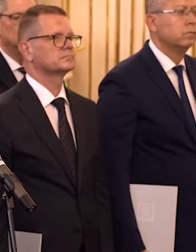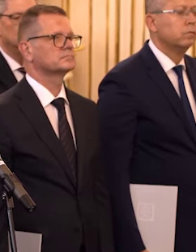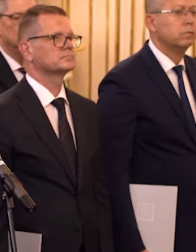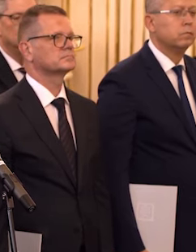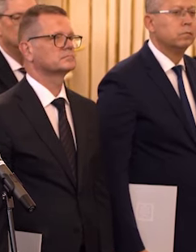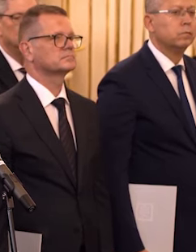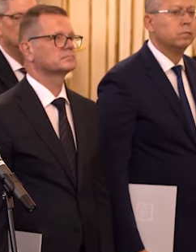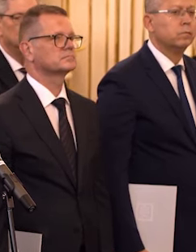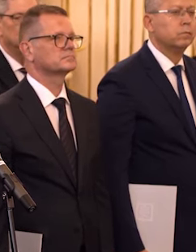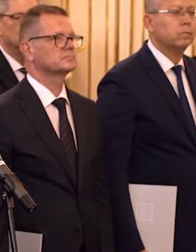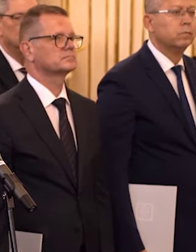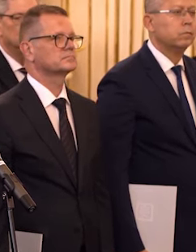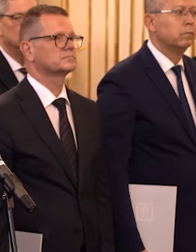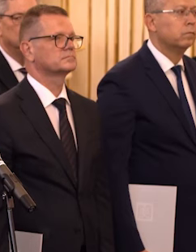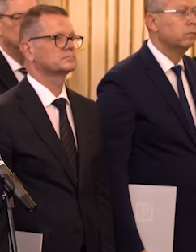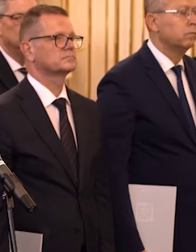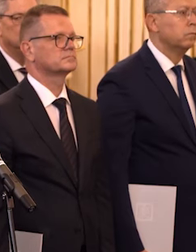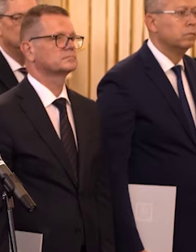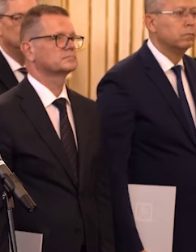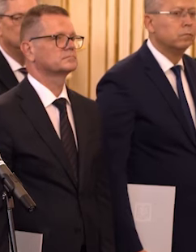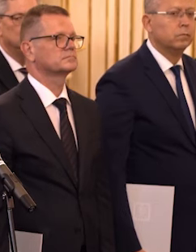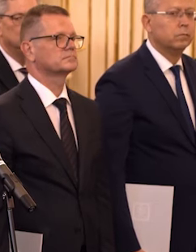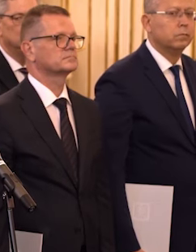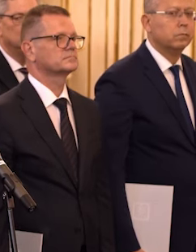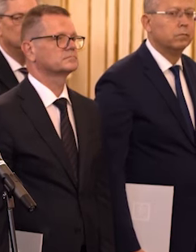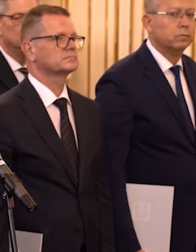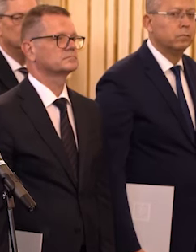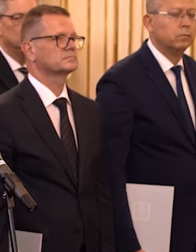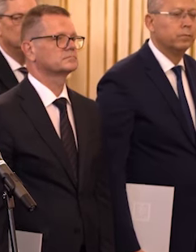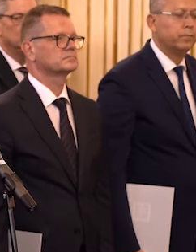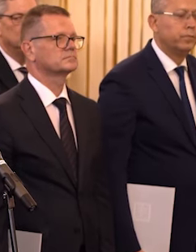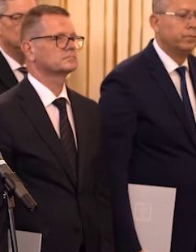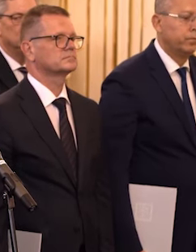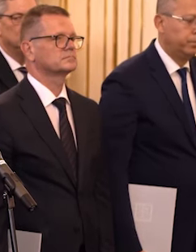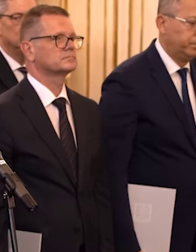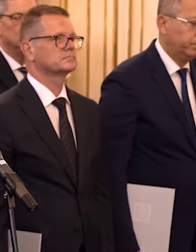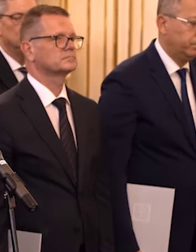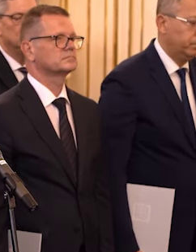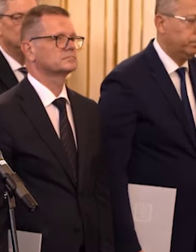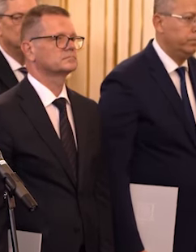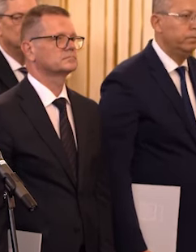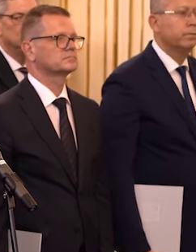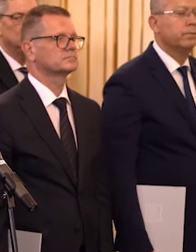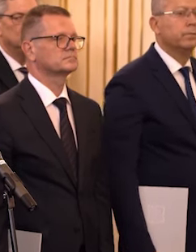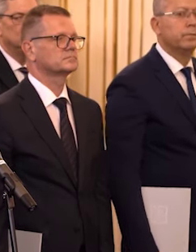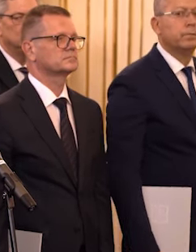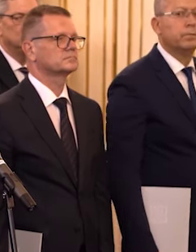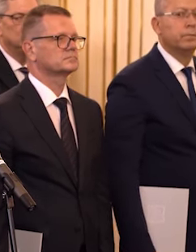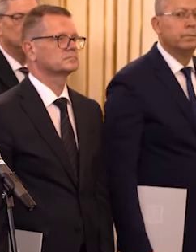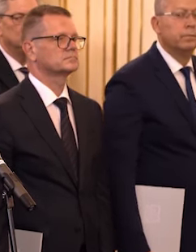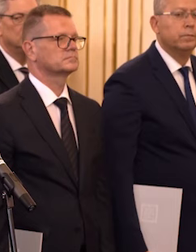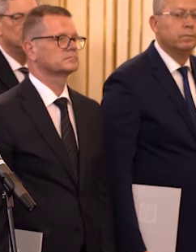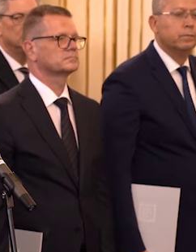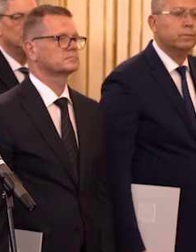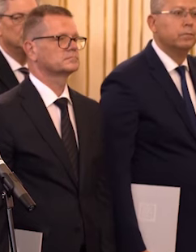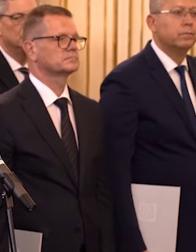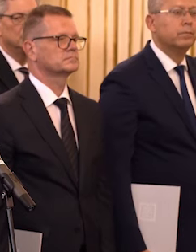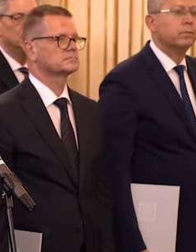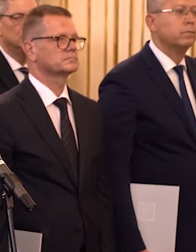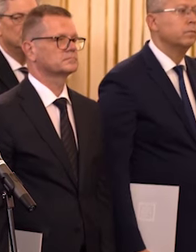dnes Národná rada vybrala pri voľbe predsedu Národnej rady. Vážená pani prezidentka, nikdy v modernej histórii